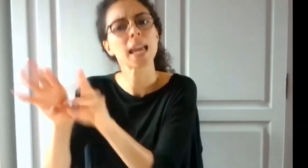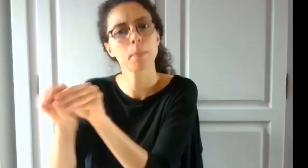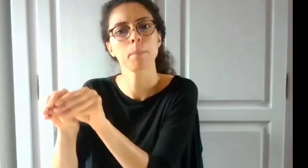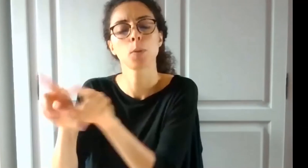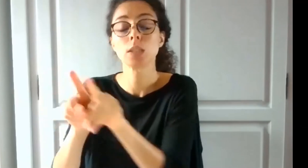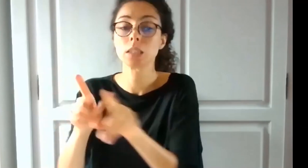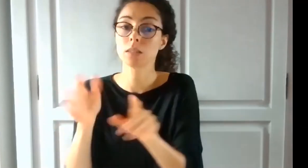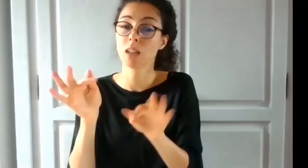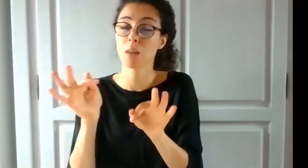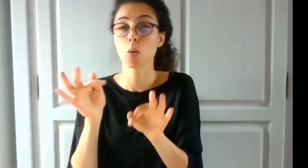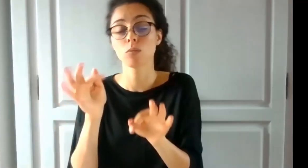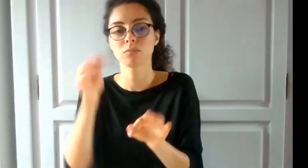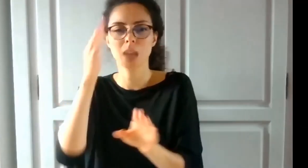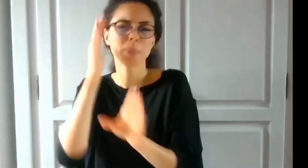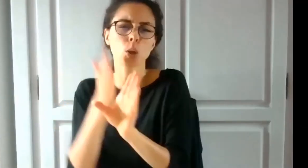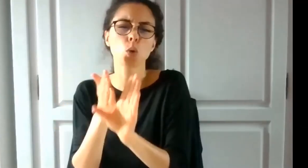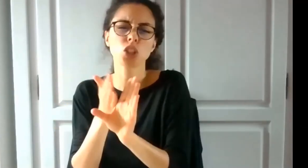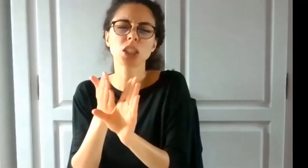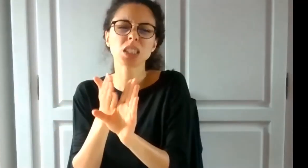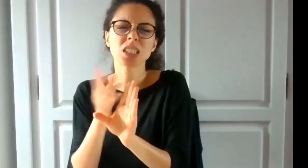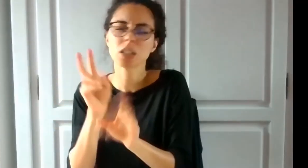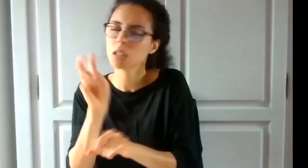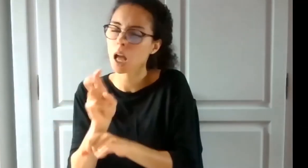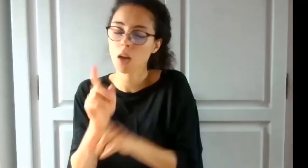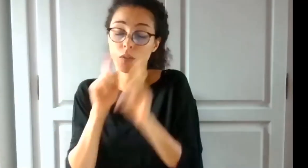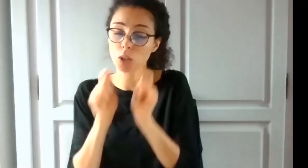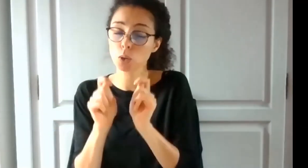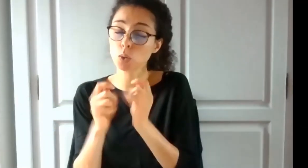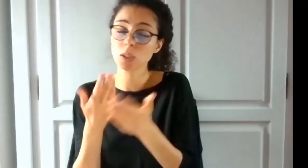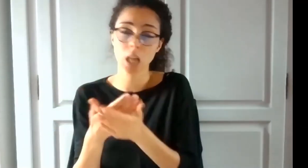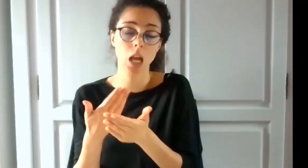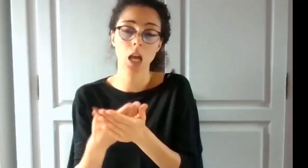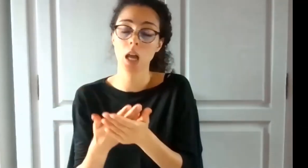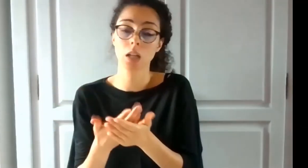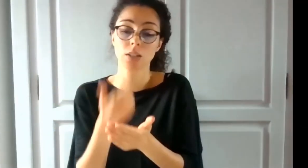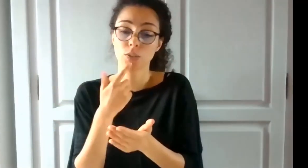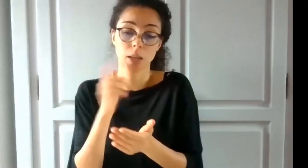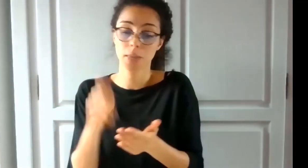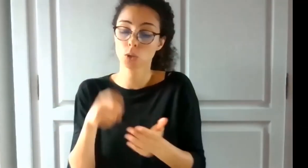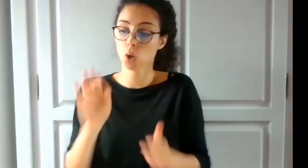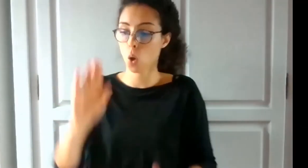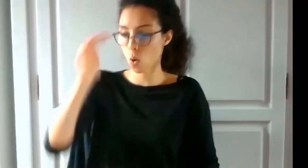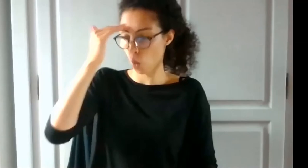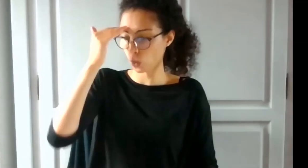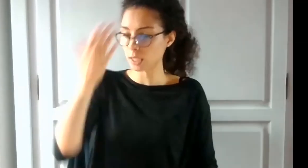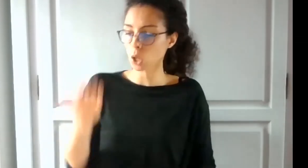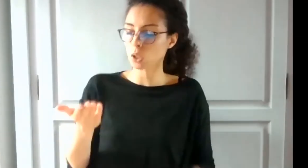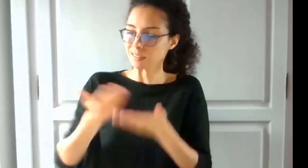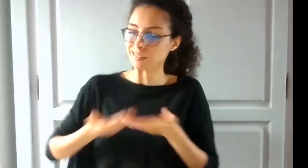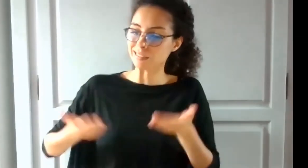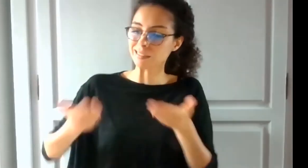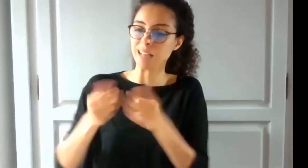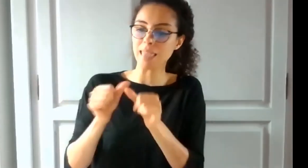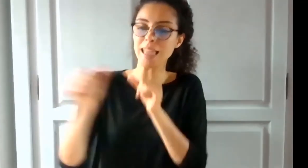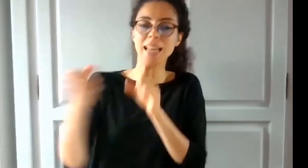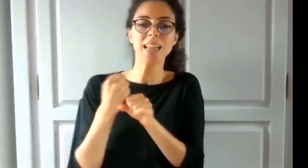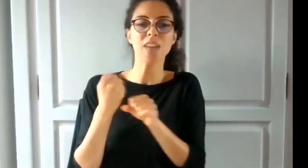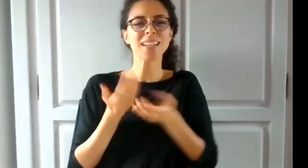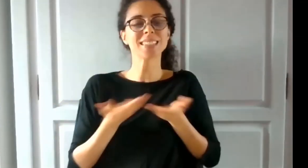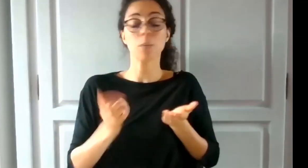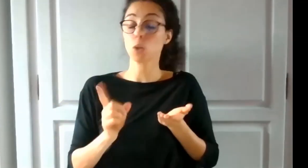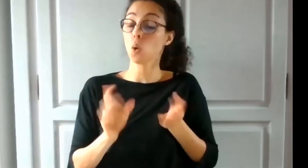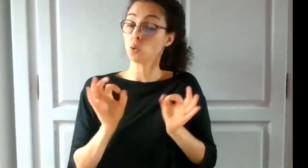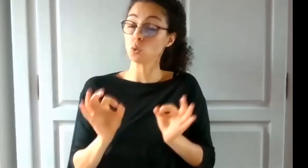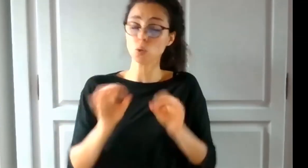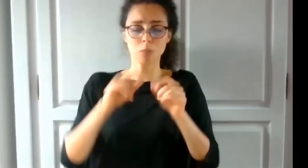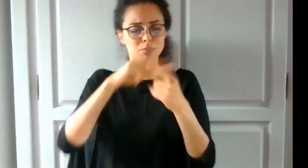télétravail. Et donc, on est bien sur ces éléments de prise en compte de la dimension télétravail dans tous ces